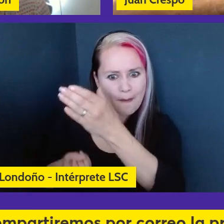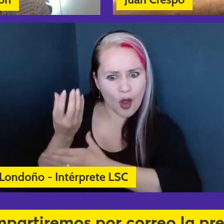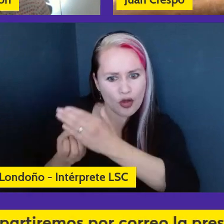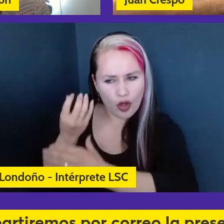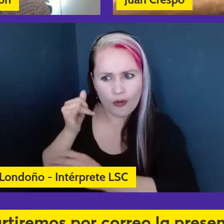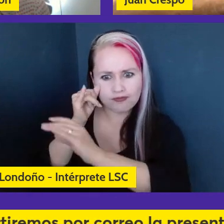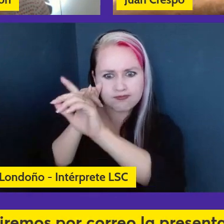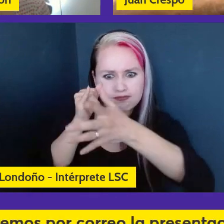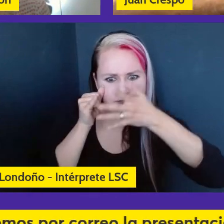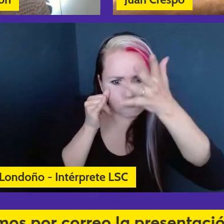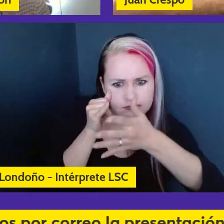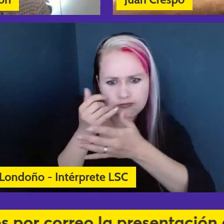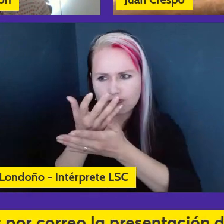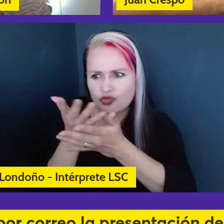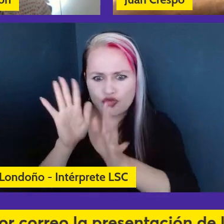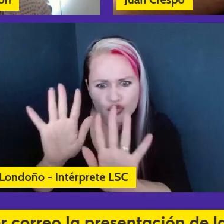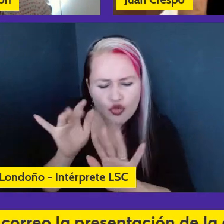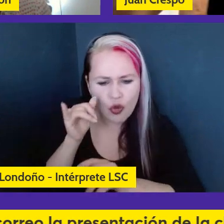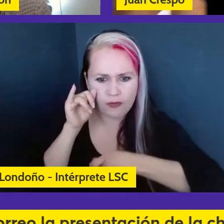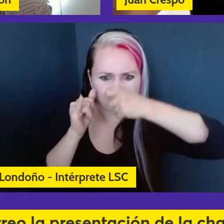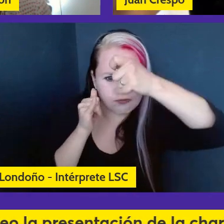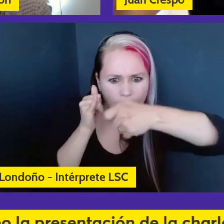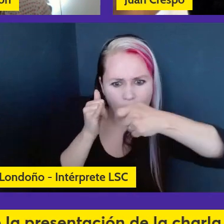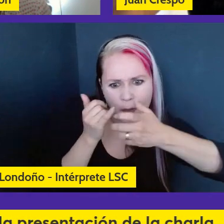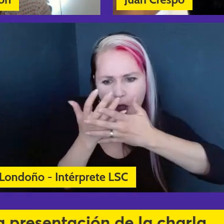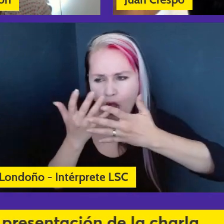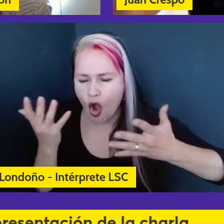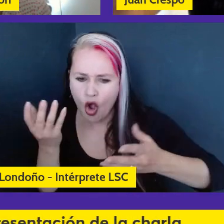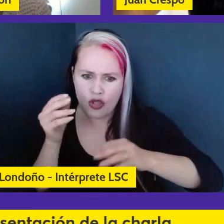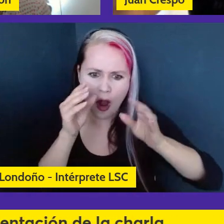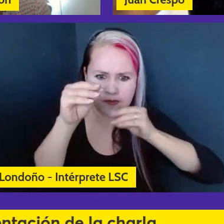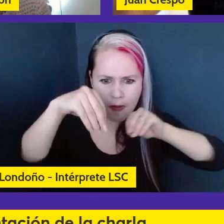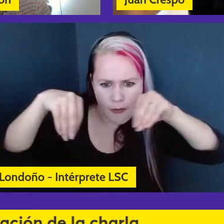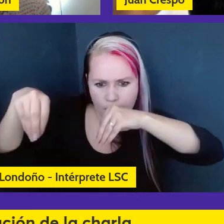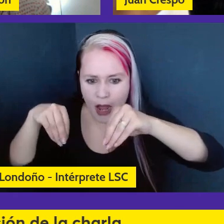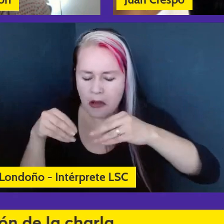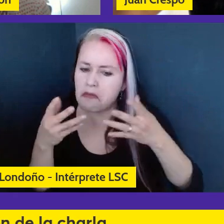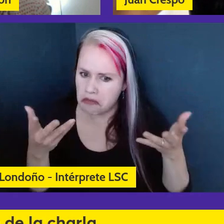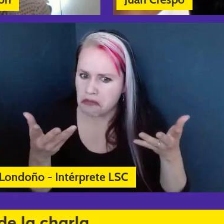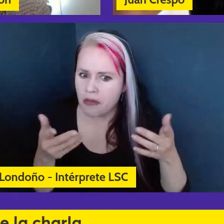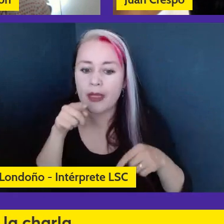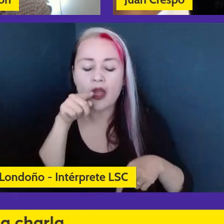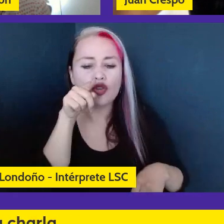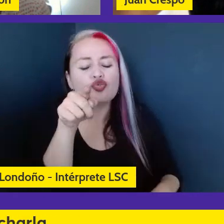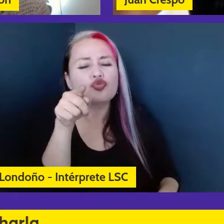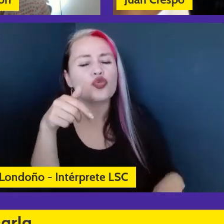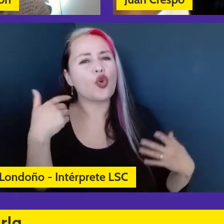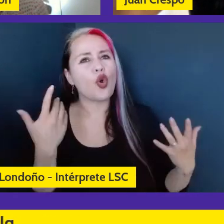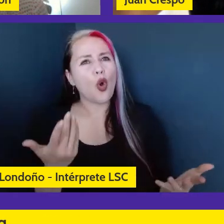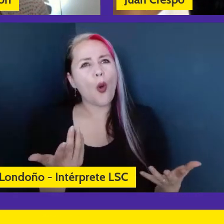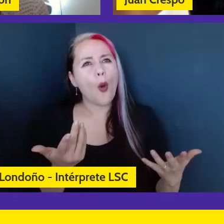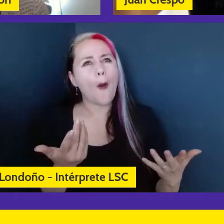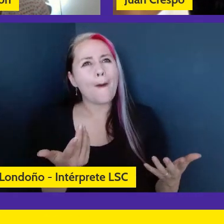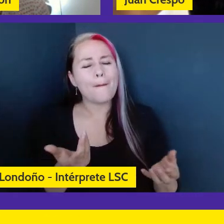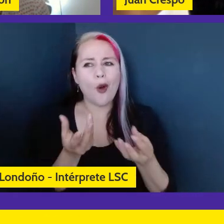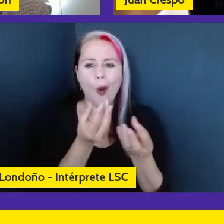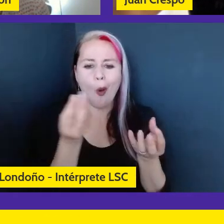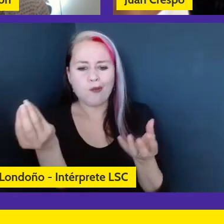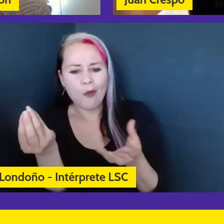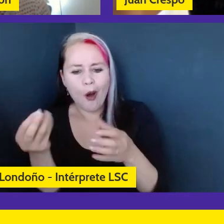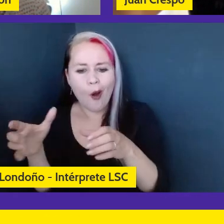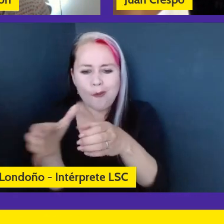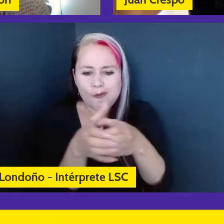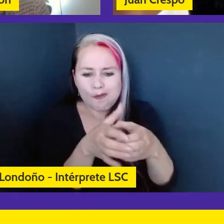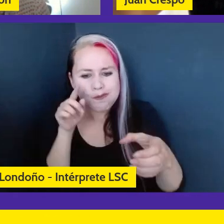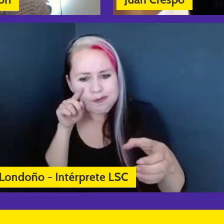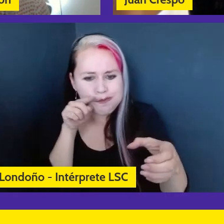y hay, digamos, una necesidad de encauzar ese proceso de los públicos? ¿O